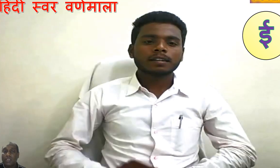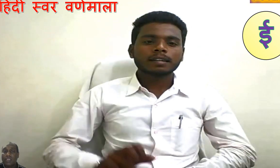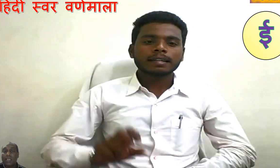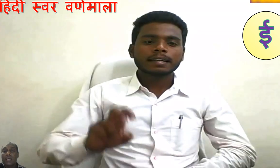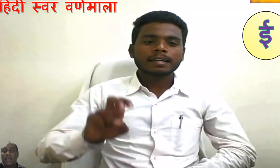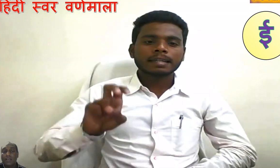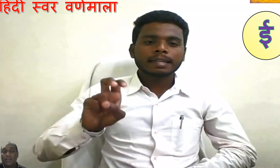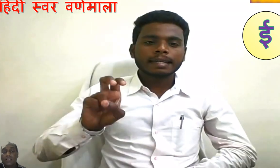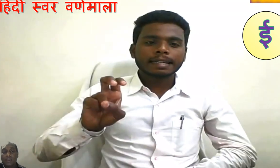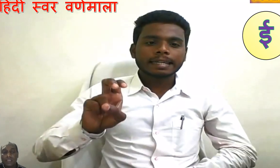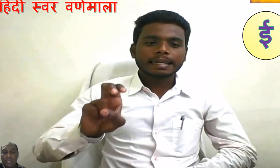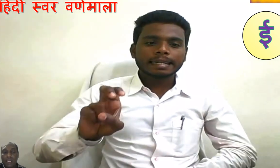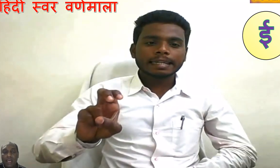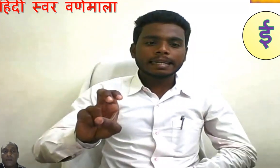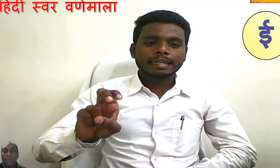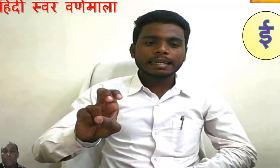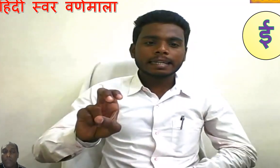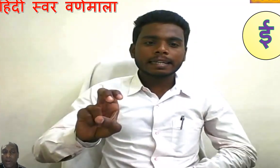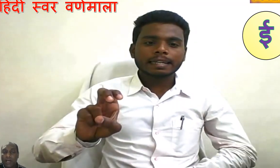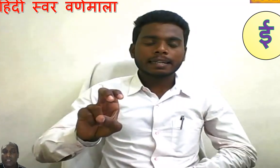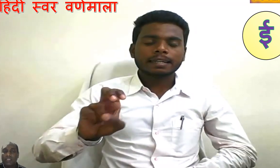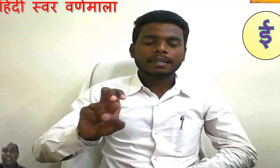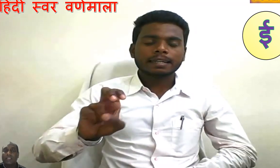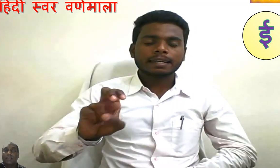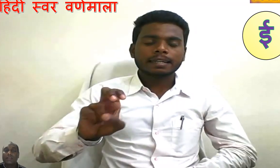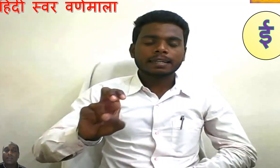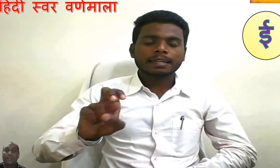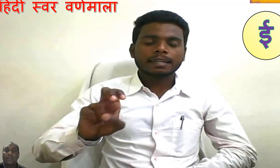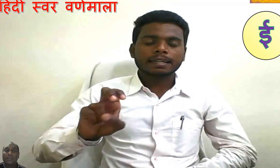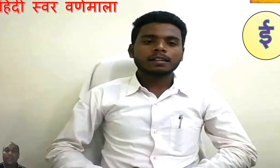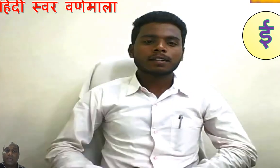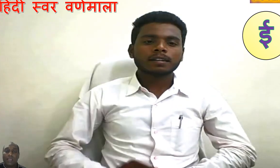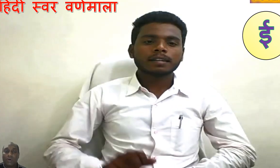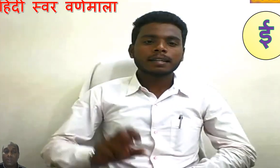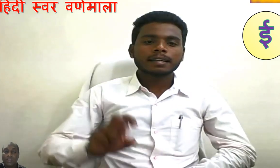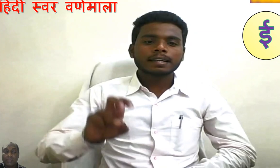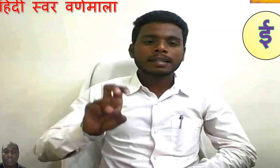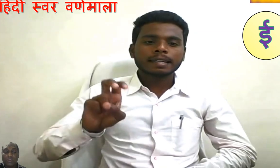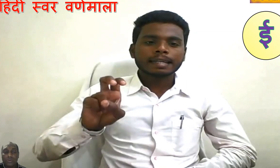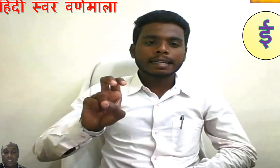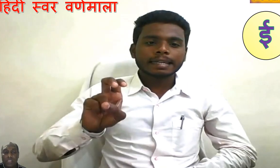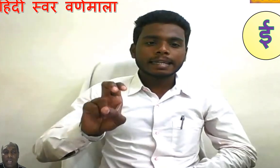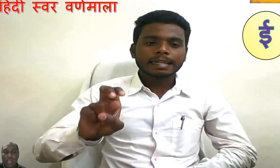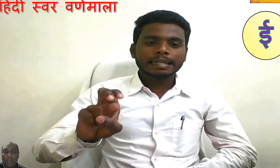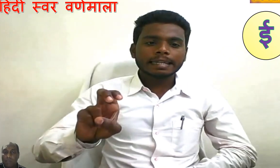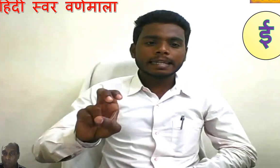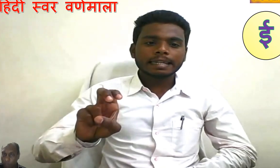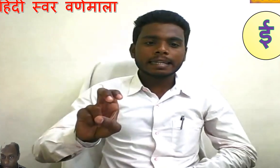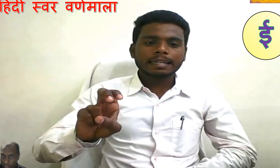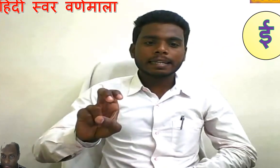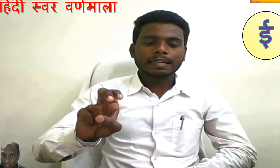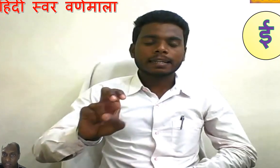देखिए ये है बढ़ाई एक बार और देखिए बच्चों ये है बड़ाई